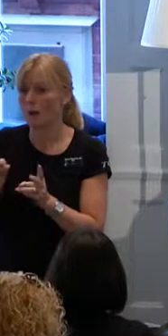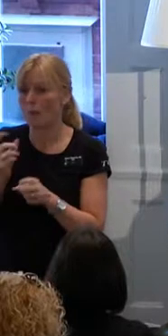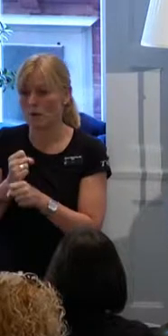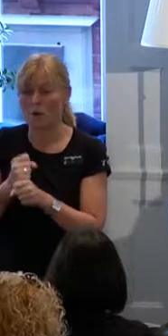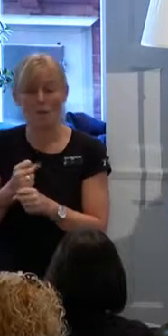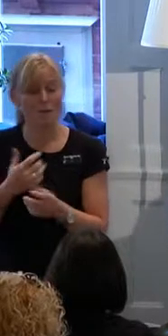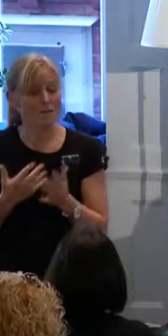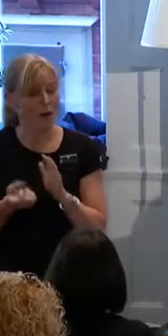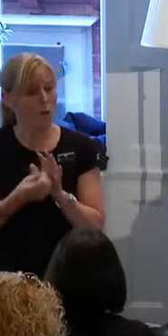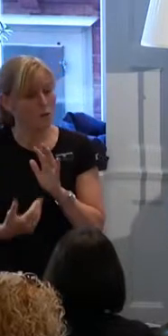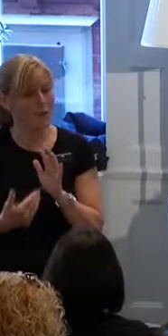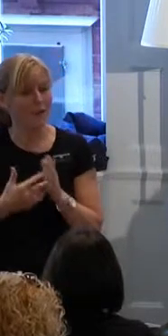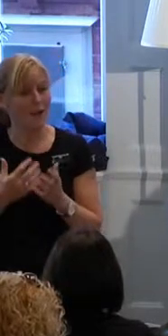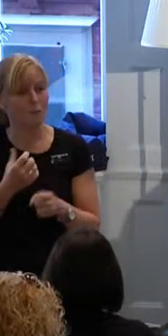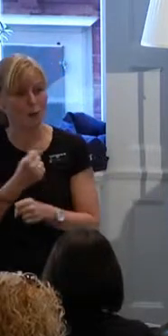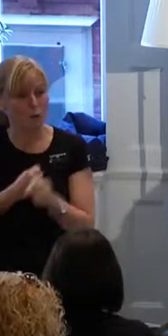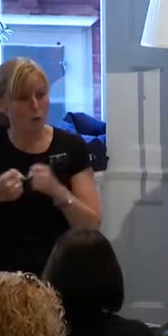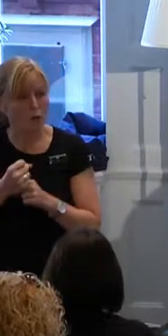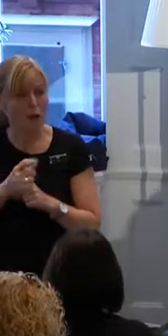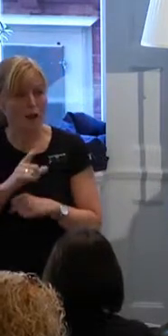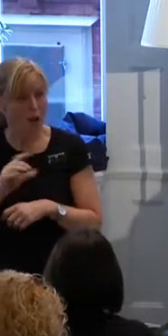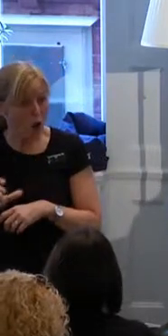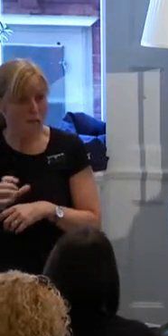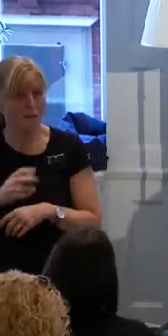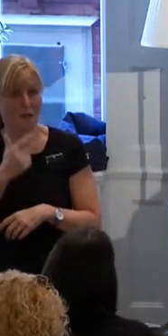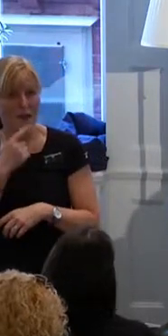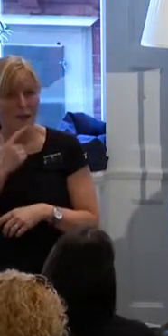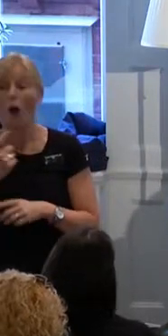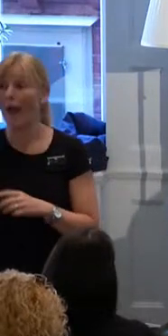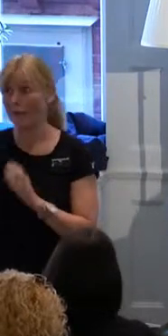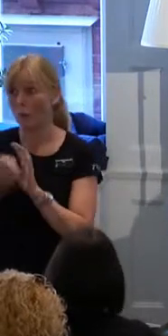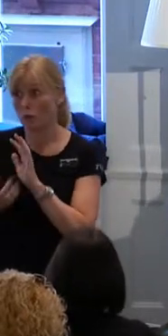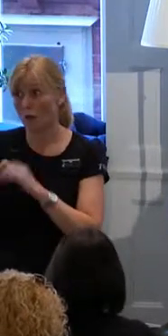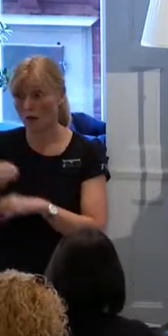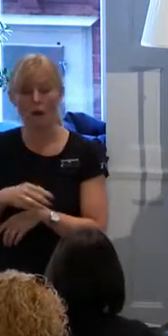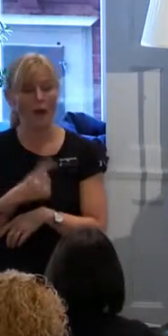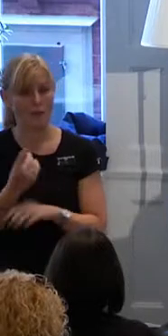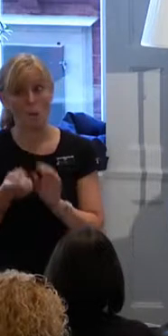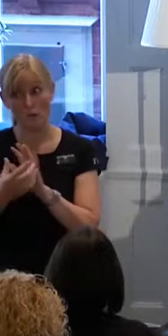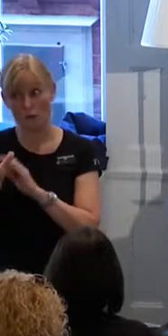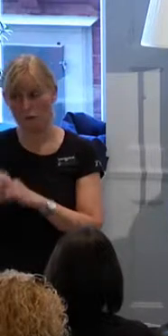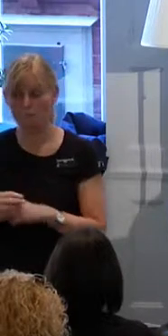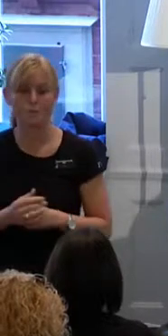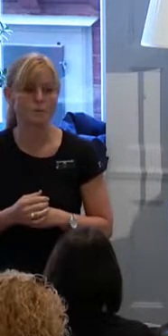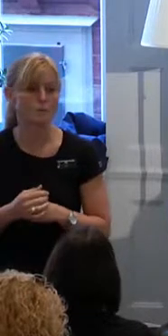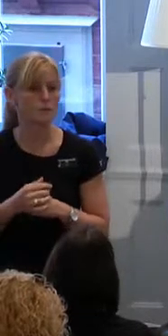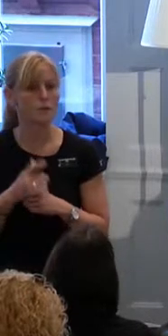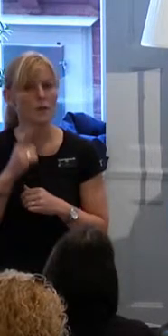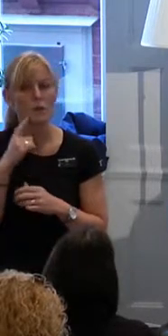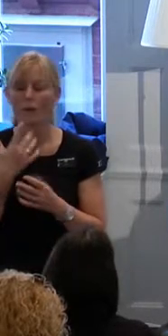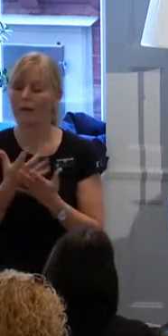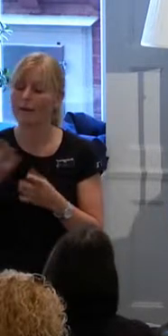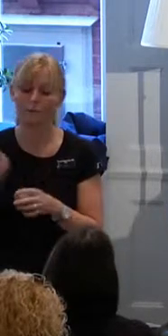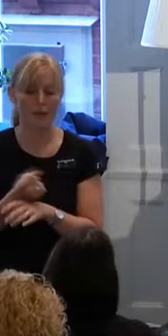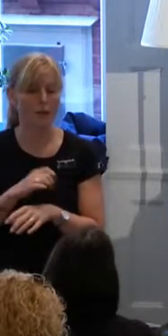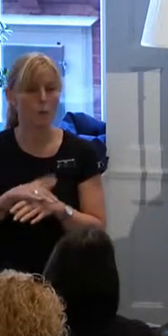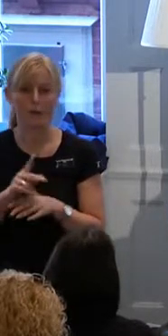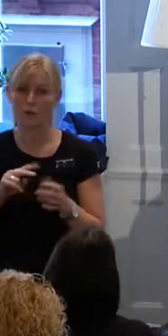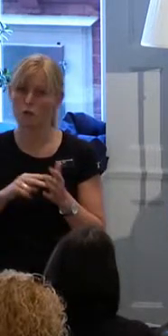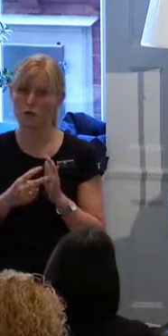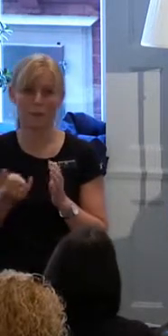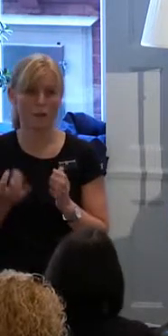rör på sig bland annat LAS. Man är rädd för att förlora det man har. Liksom. Ett av skälen. Mm. Jag tror ingen vinner på det här som vi har idag.